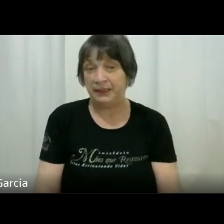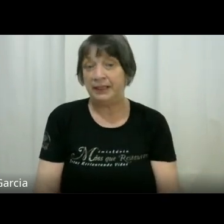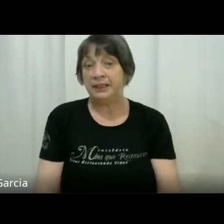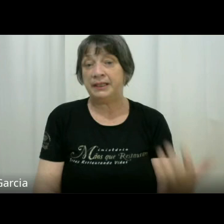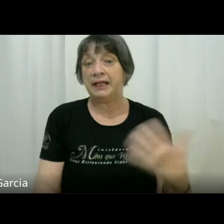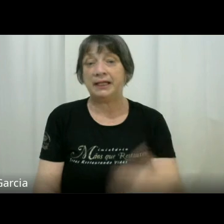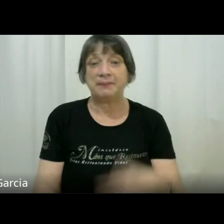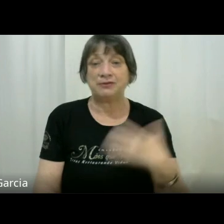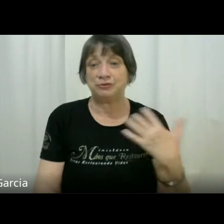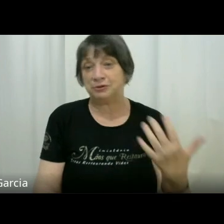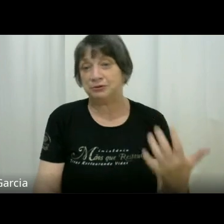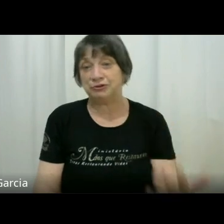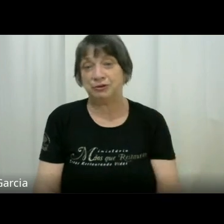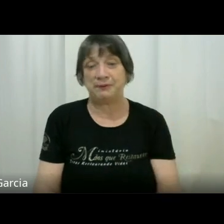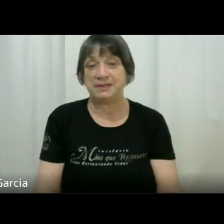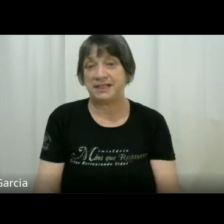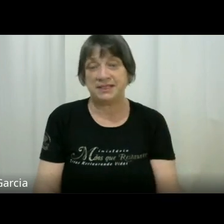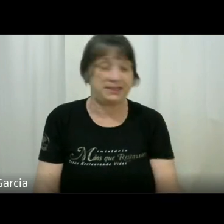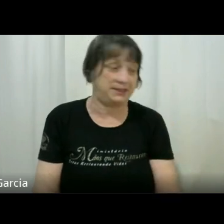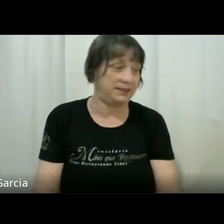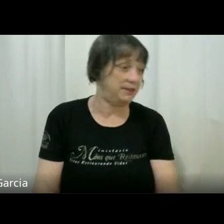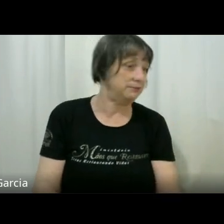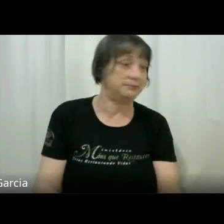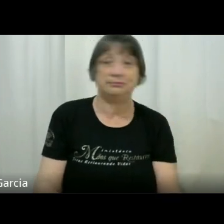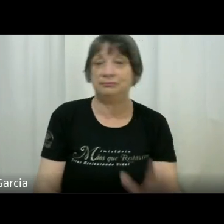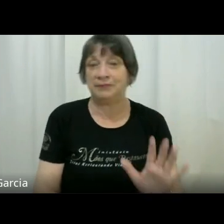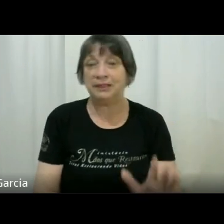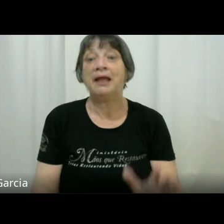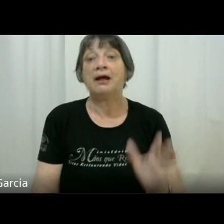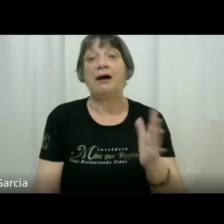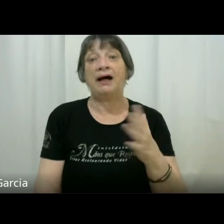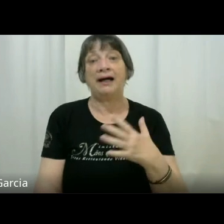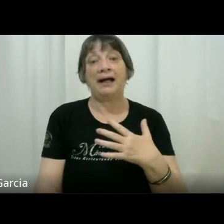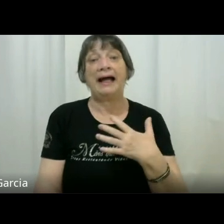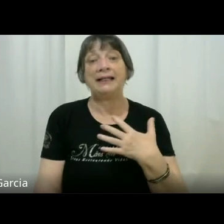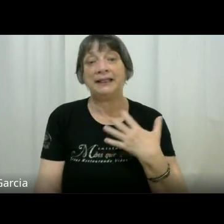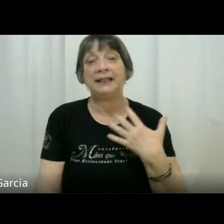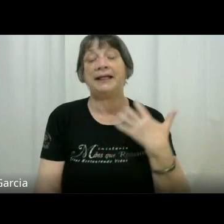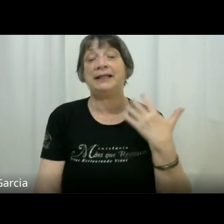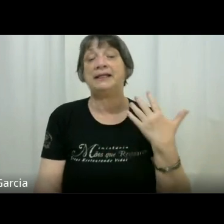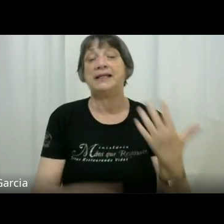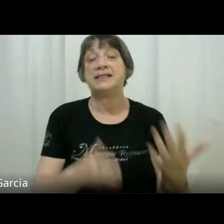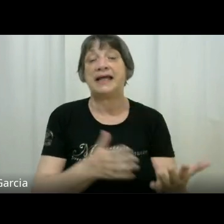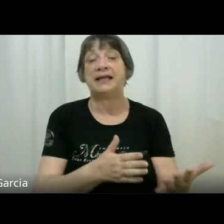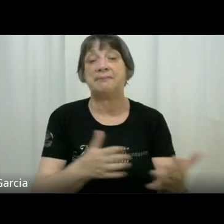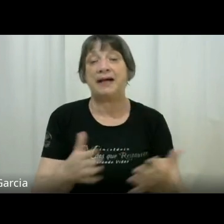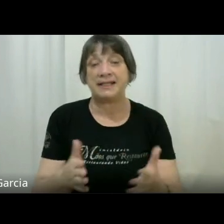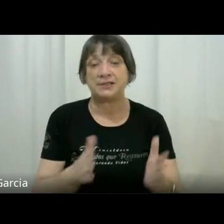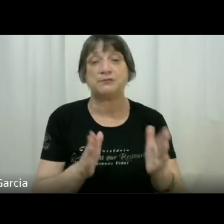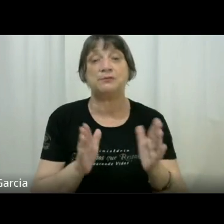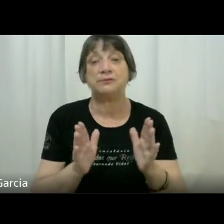coisa, e aquele pastor cujo nome eu esqueci, ali ele